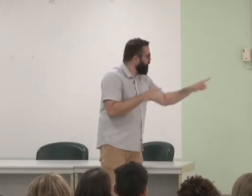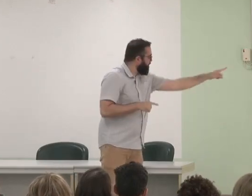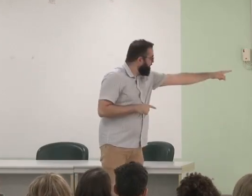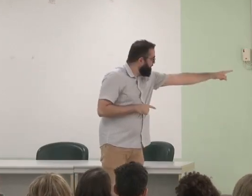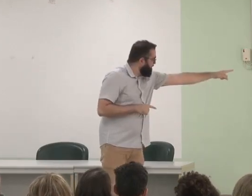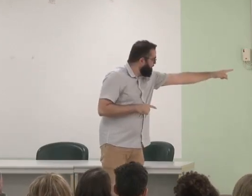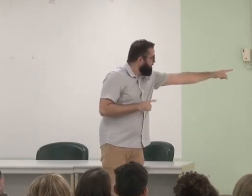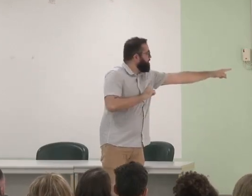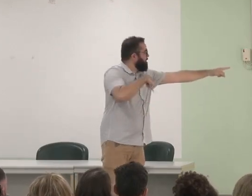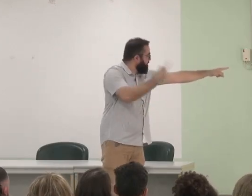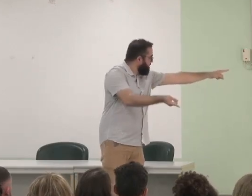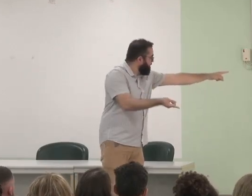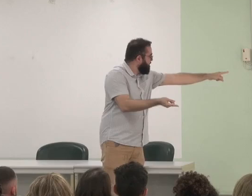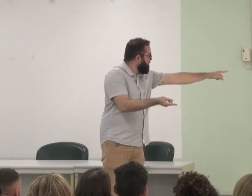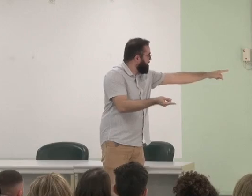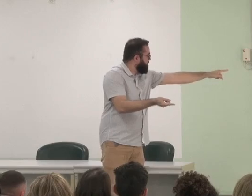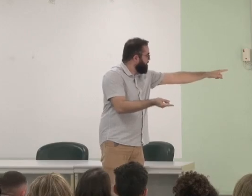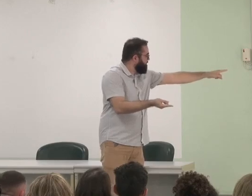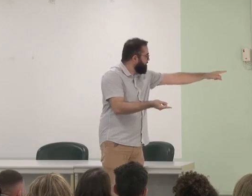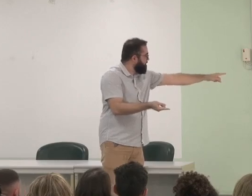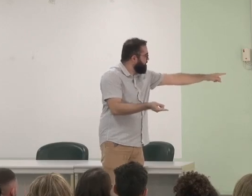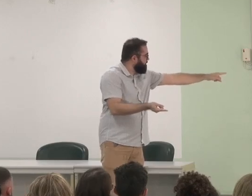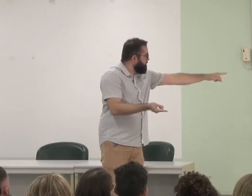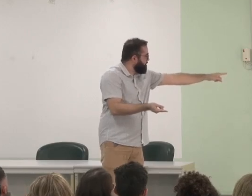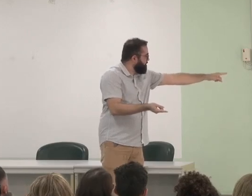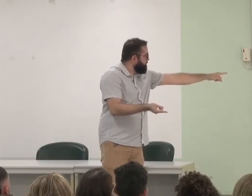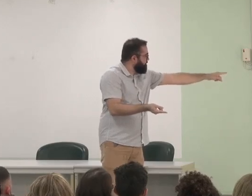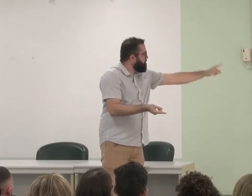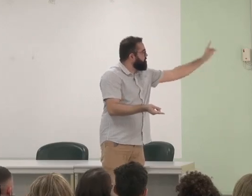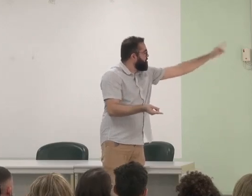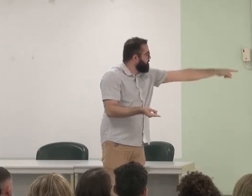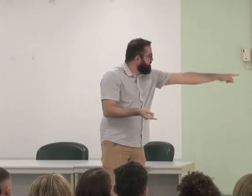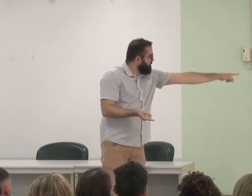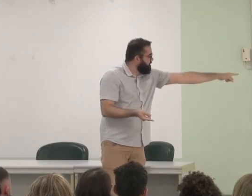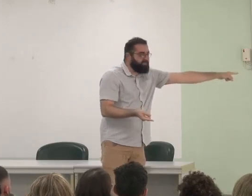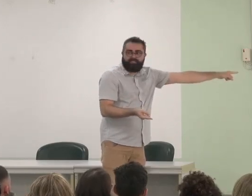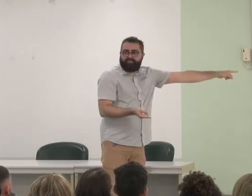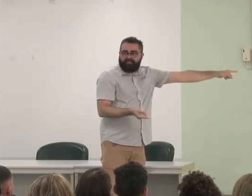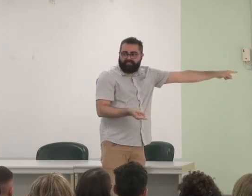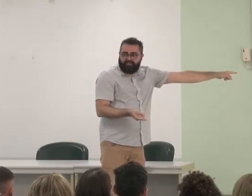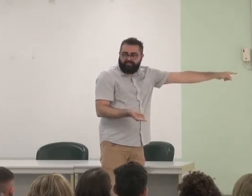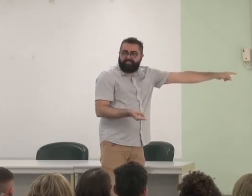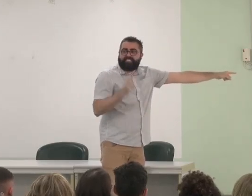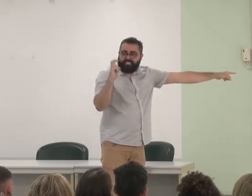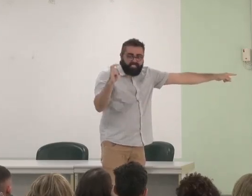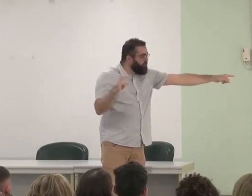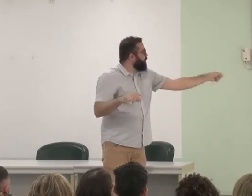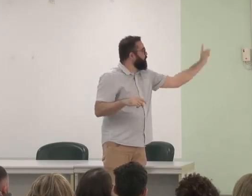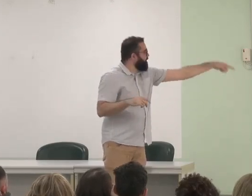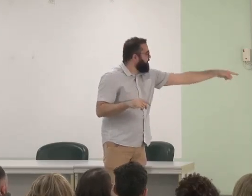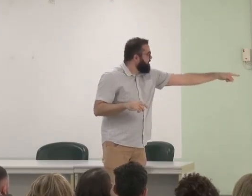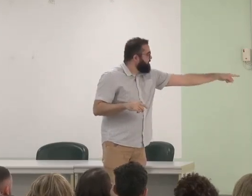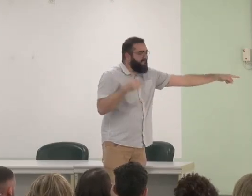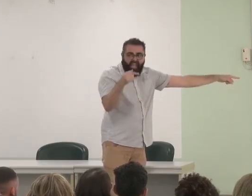Porque logo depois, em 1962, há mais uma pessoa surda, em 1972, em 1982,